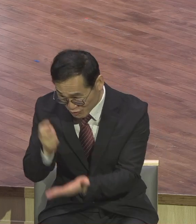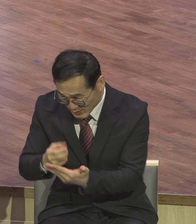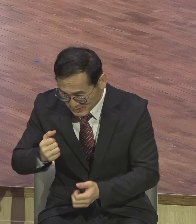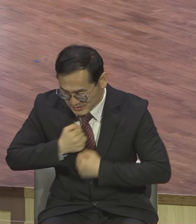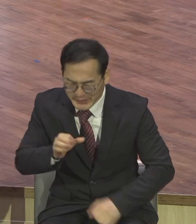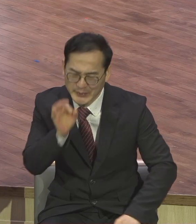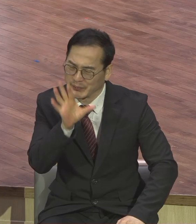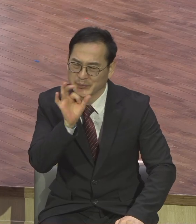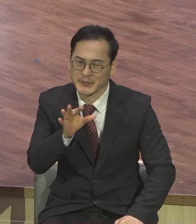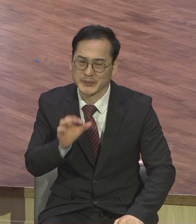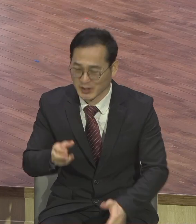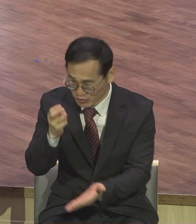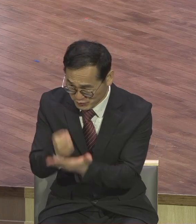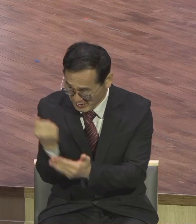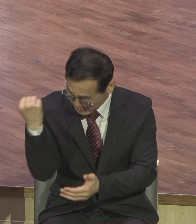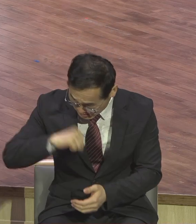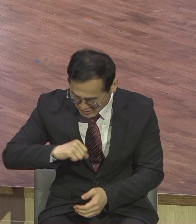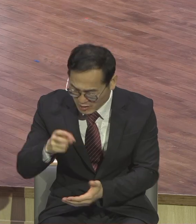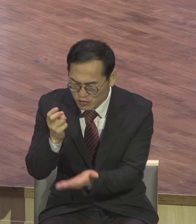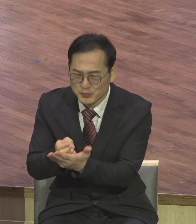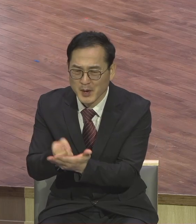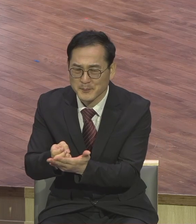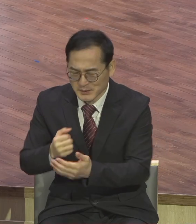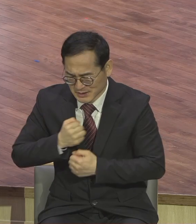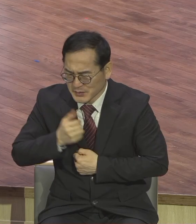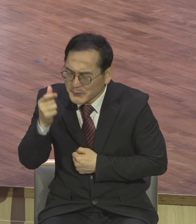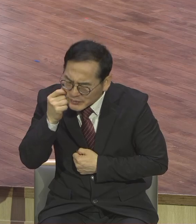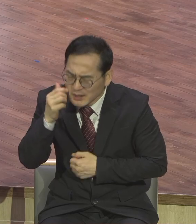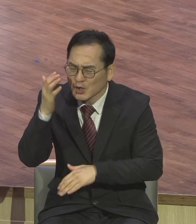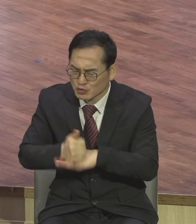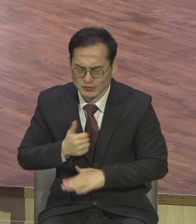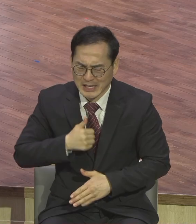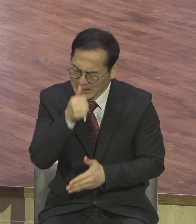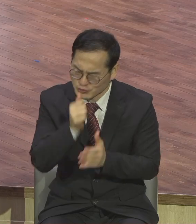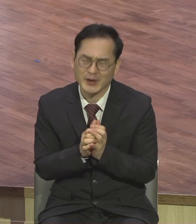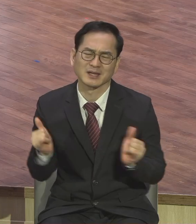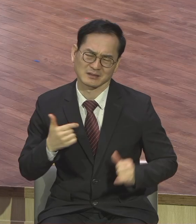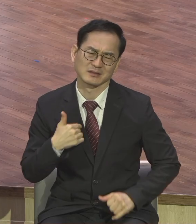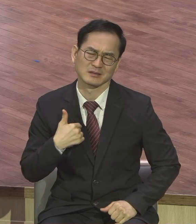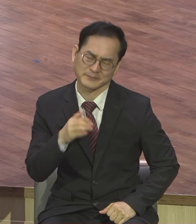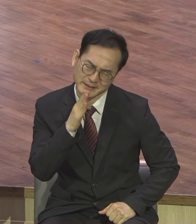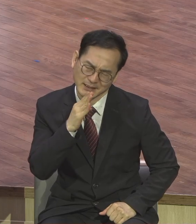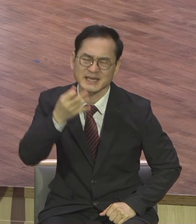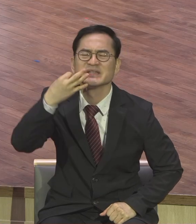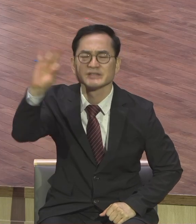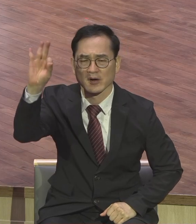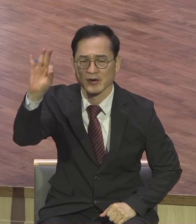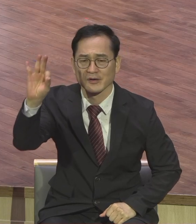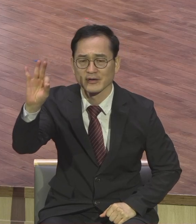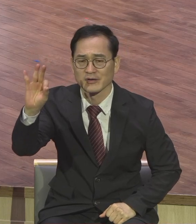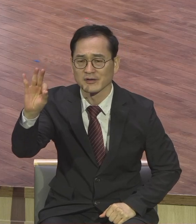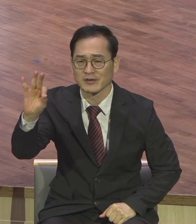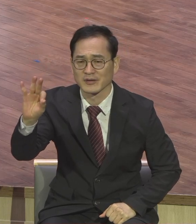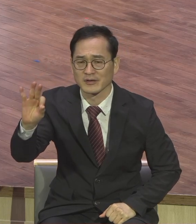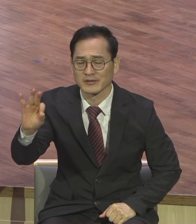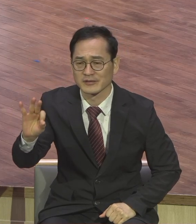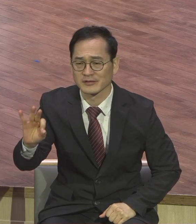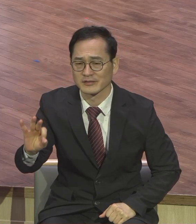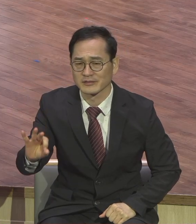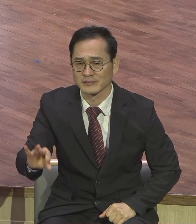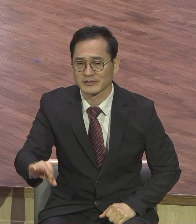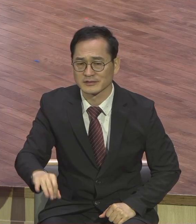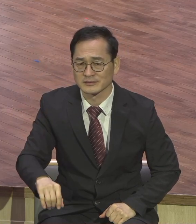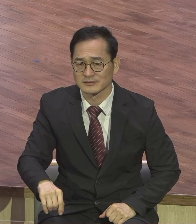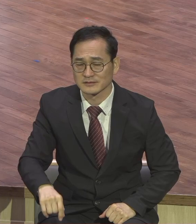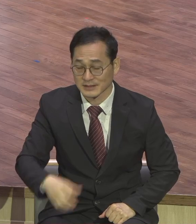내가 엄청난 죄인이구나. 그 죄로부터 완전 자유함을 얻는 유일한 통로가 뭐냐? 자유 얻기